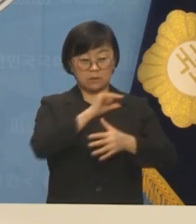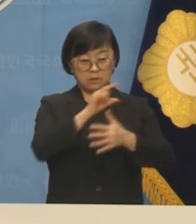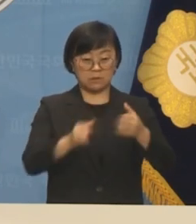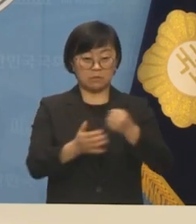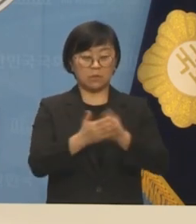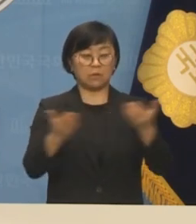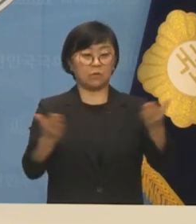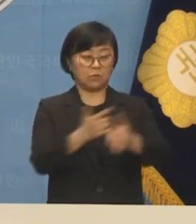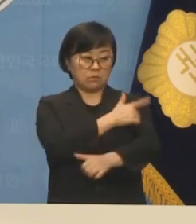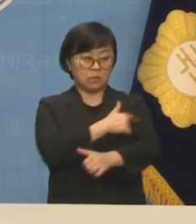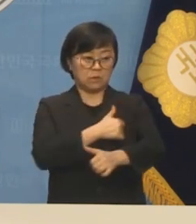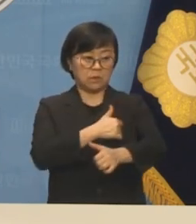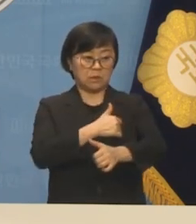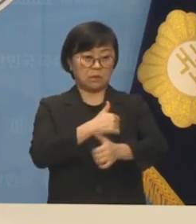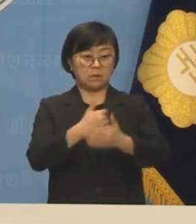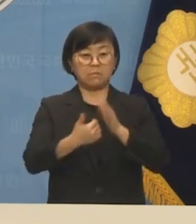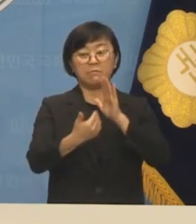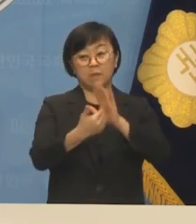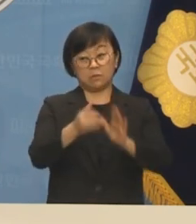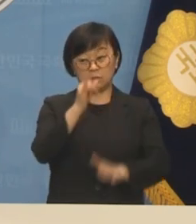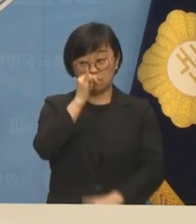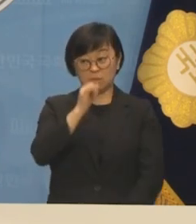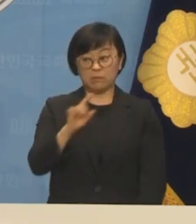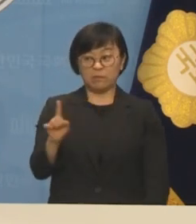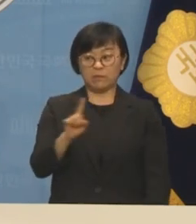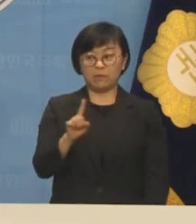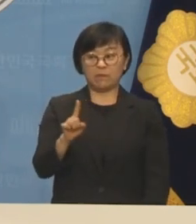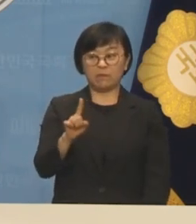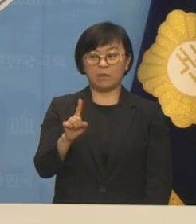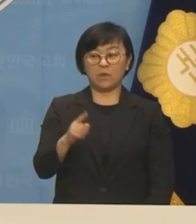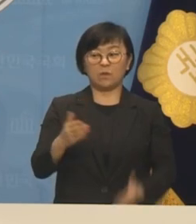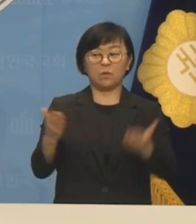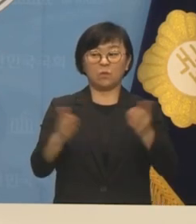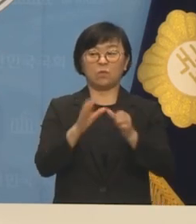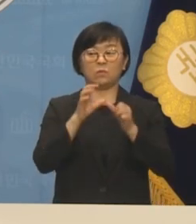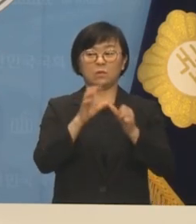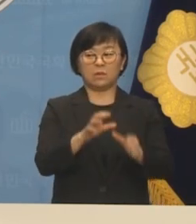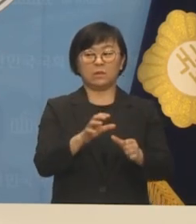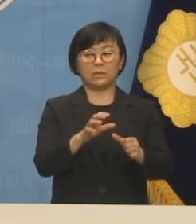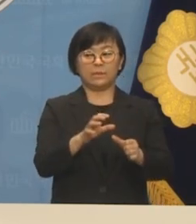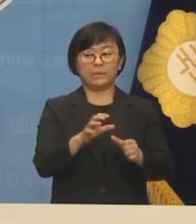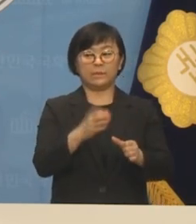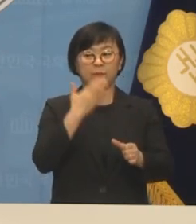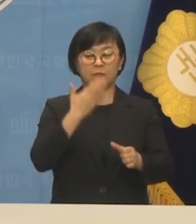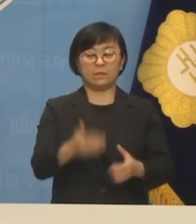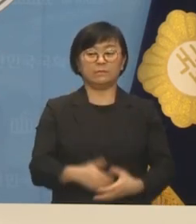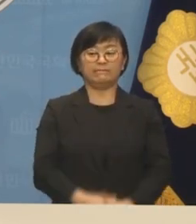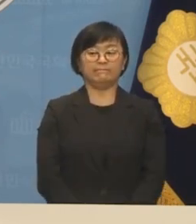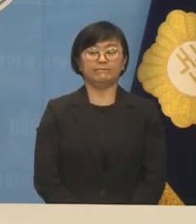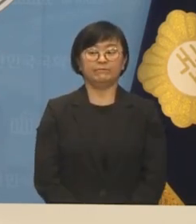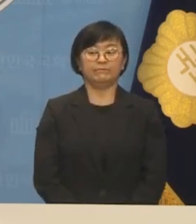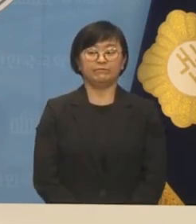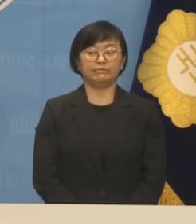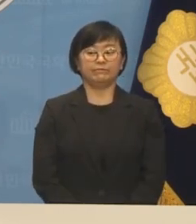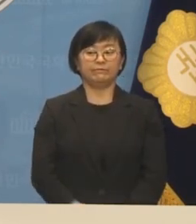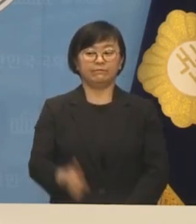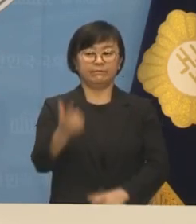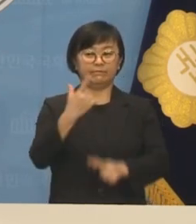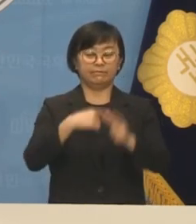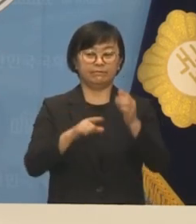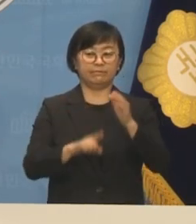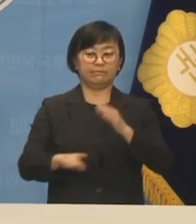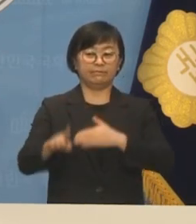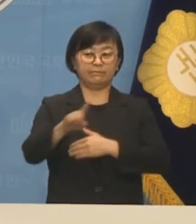노동이사 임명을 의도적으로 제지하고 있는 것은 엄연한 노동 탄압으로밖에 볼 수 없습니다. 더